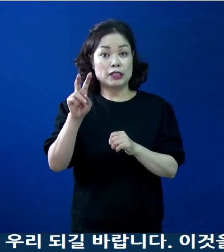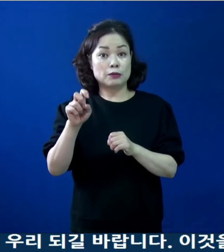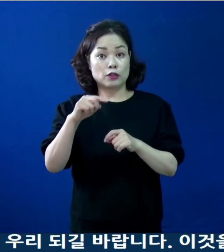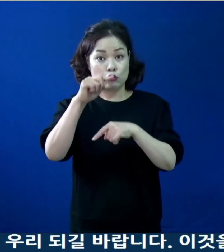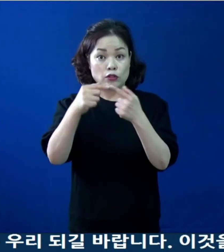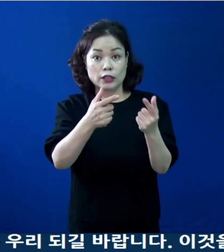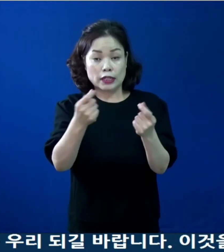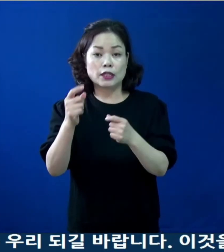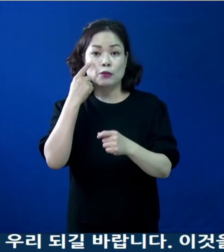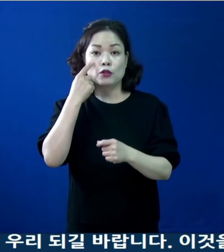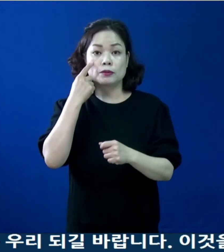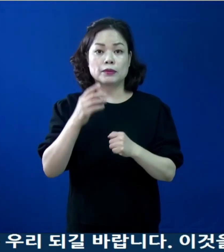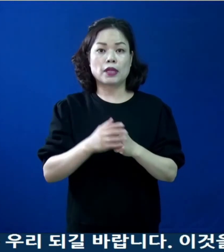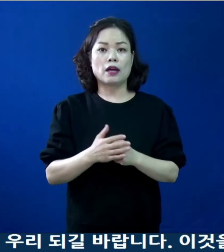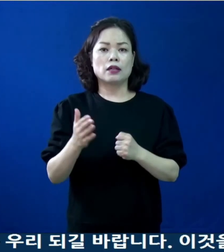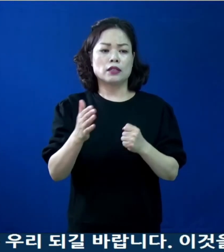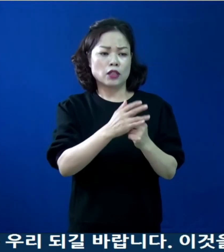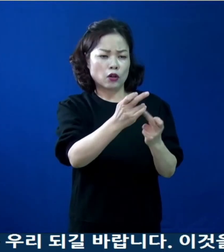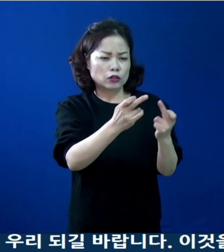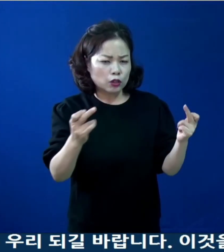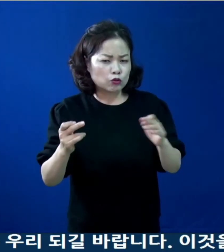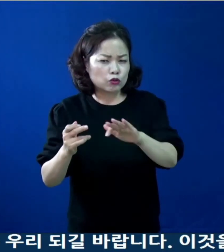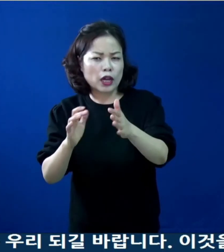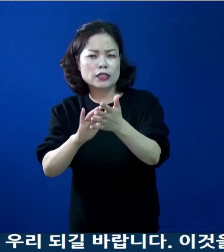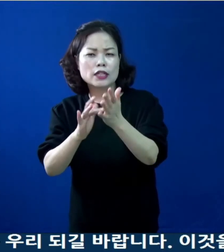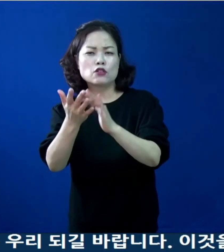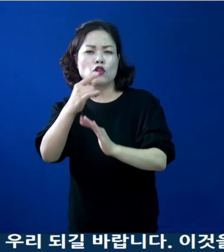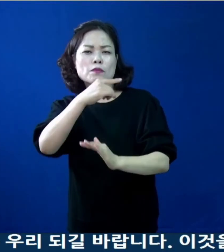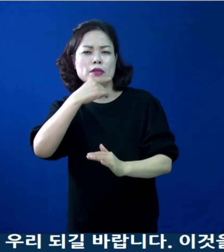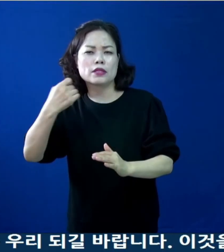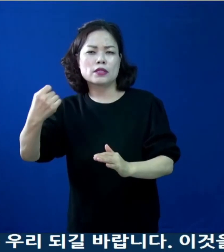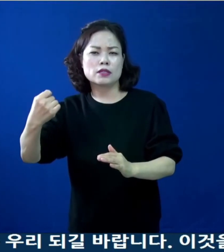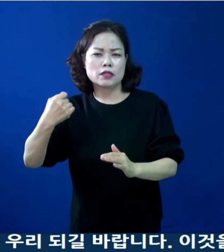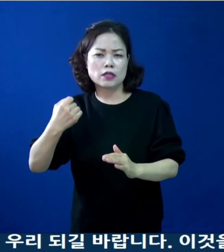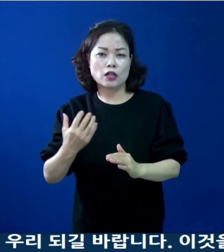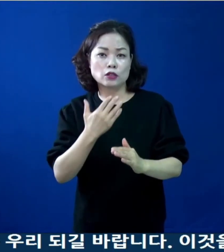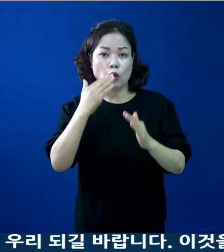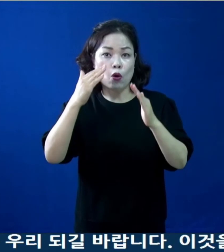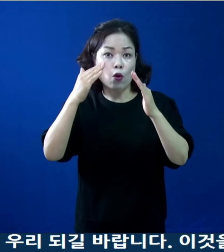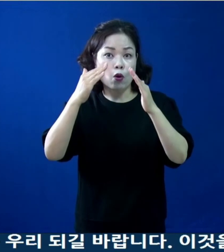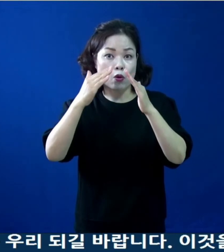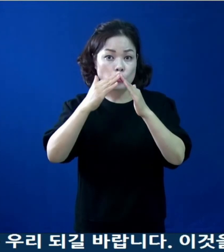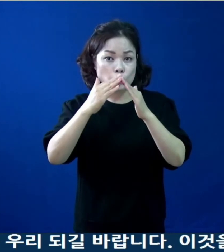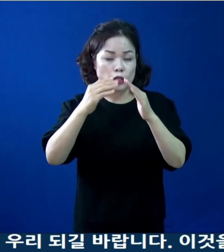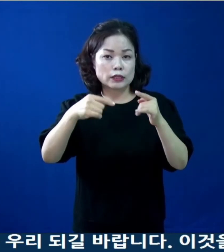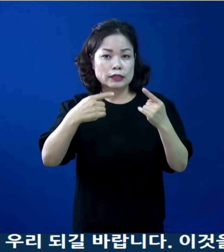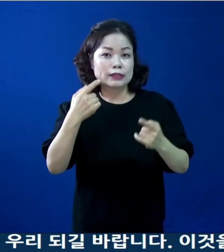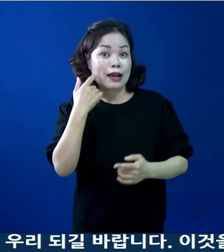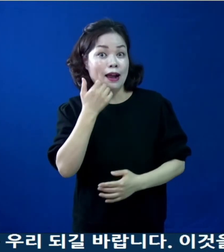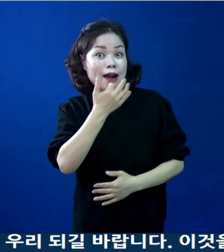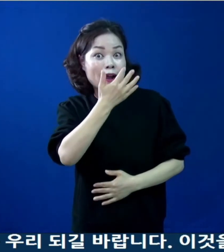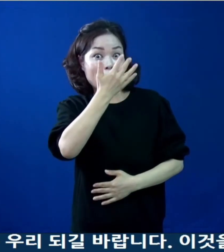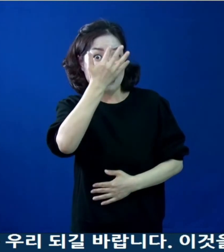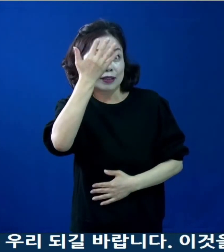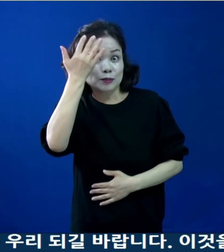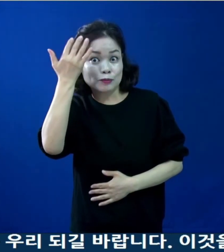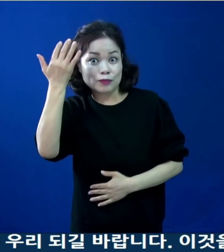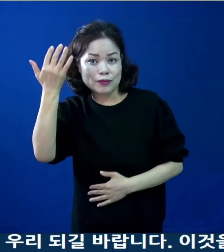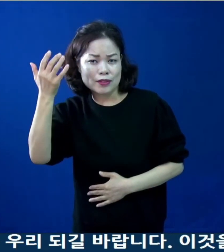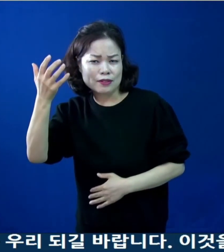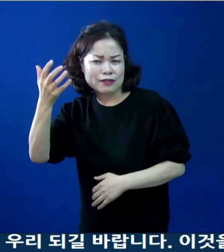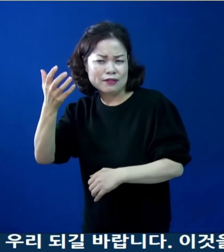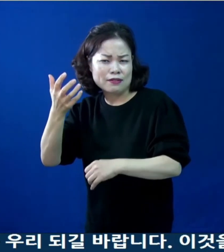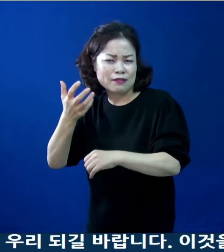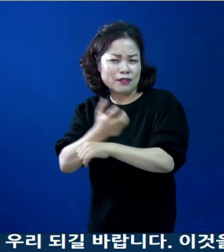보겠습니다. 그러므로 형제들아 우리가 예수의 피를 힘입어 성소에 들어갈 담력을 얻었나니. 아름다운